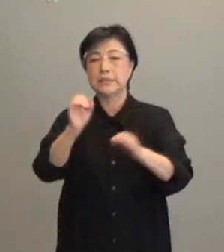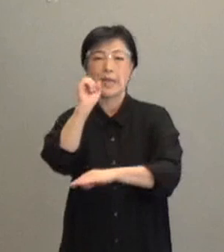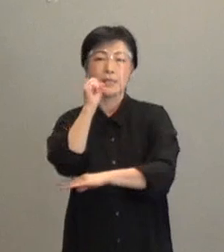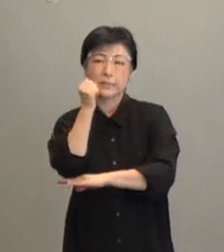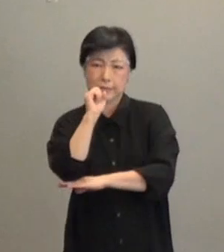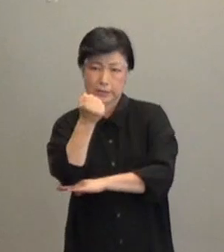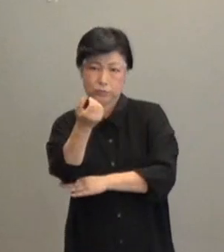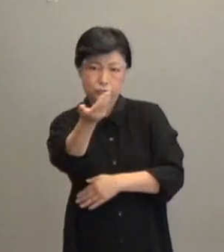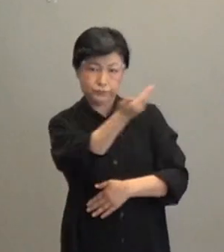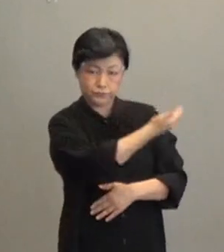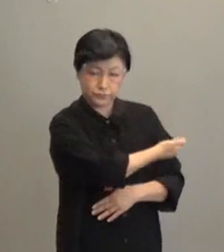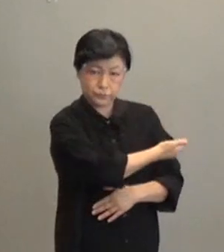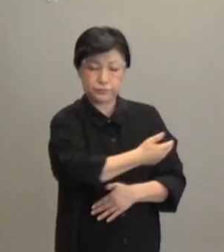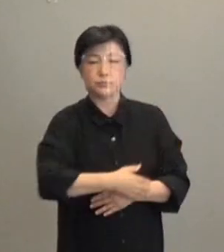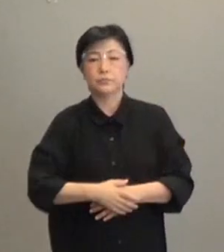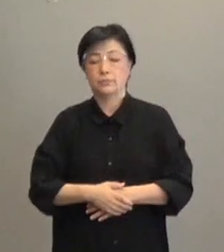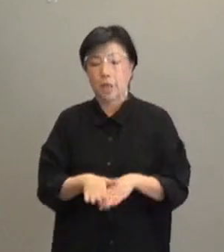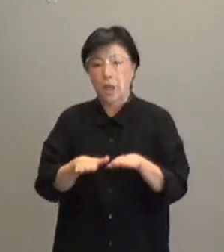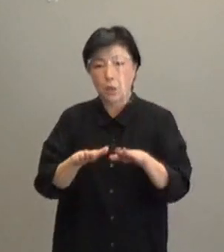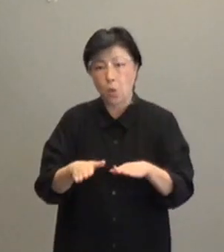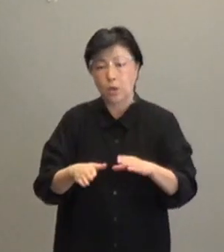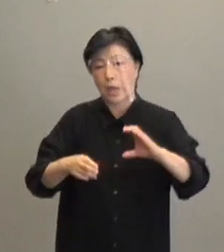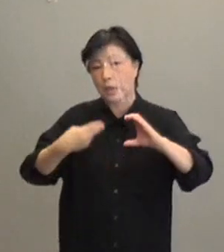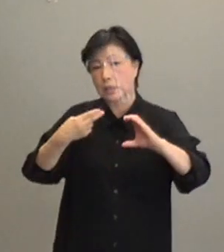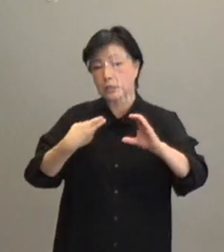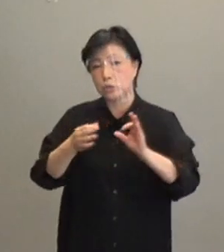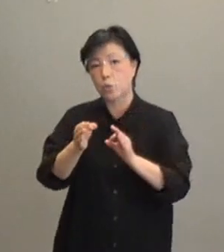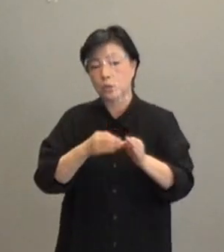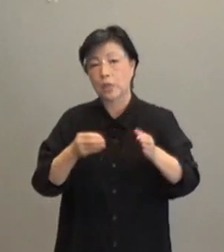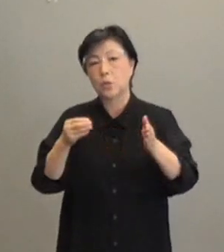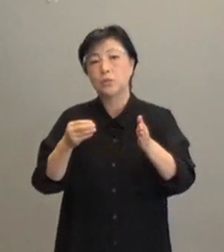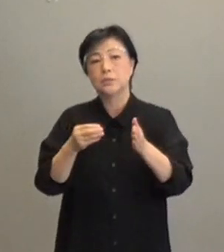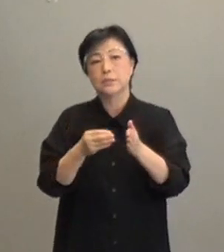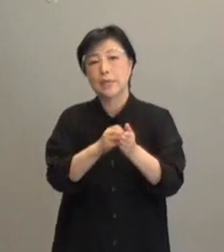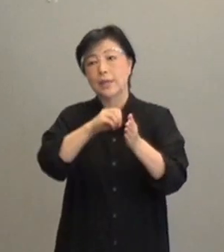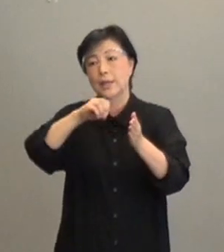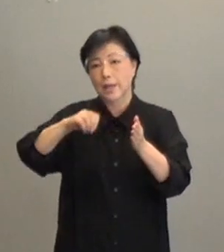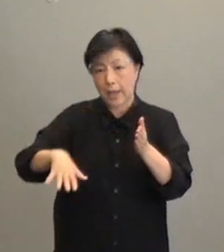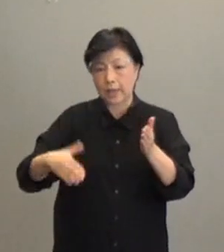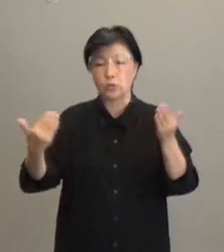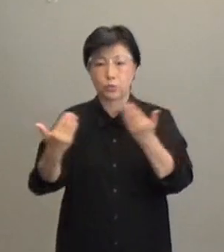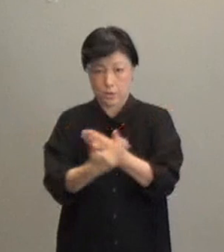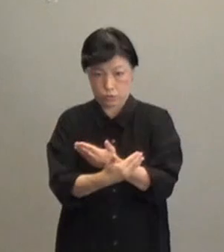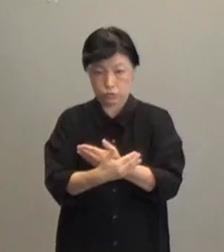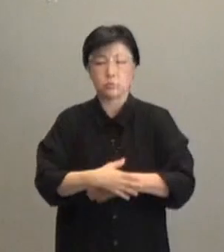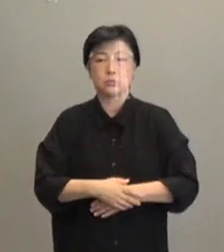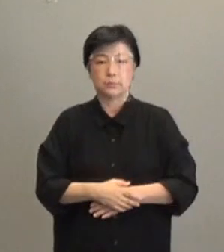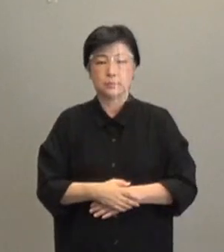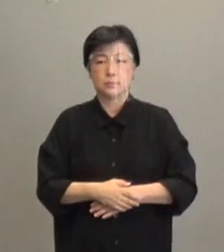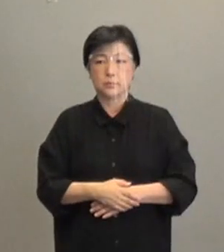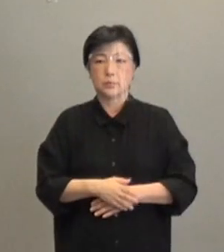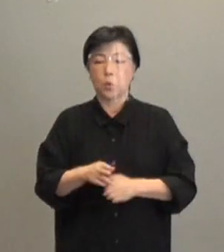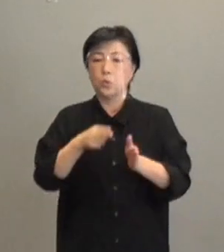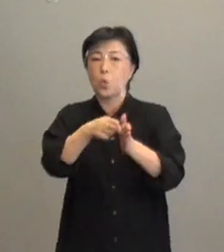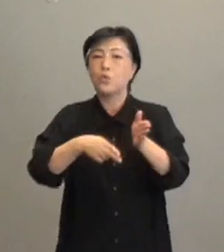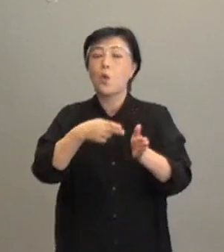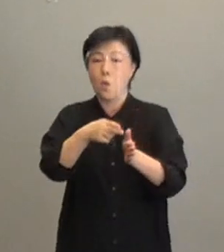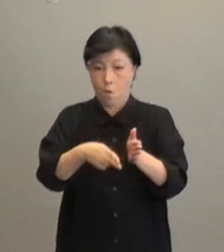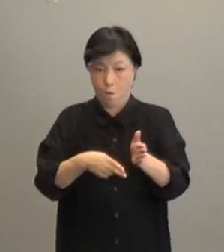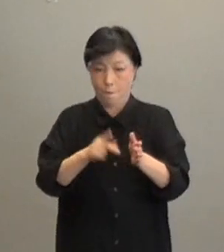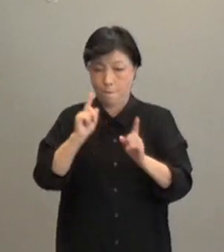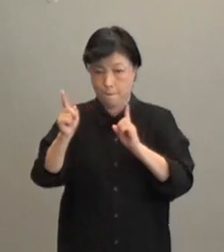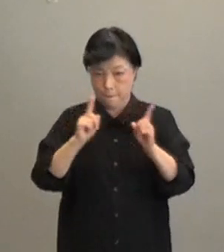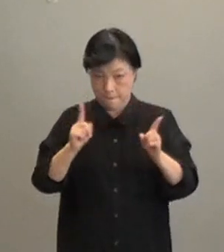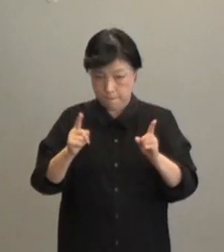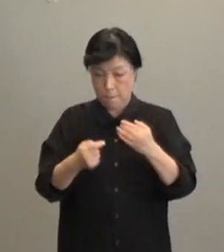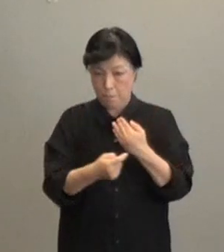日経新聞の出口です。今回飲食店がかなり制限が、解除になるということなんですけど、今度旅行というところも一個ポイントだと思うん